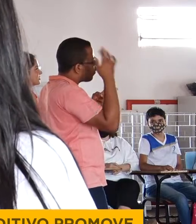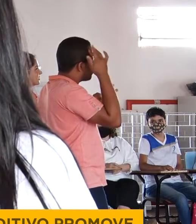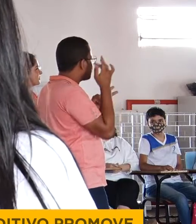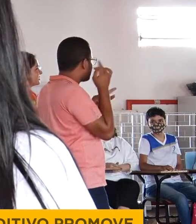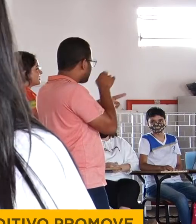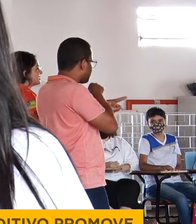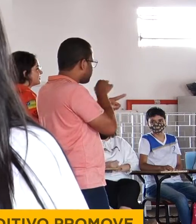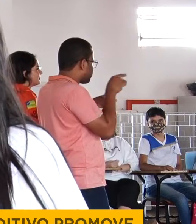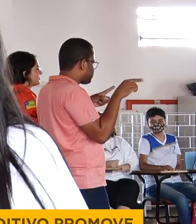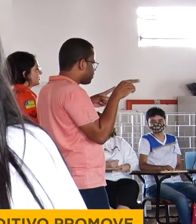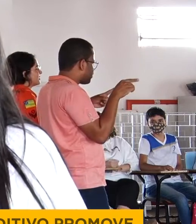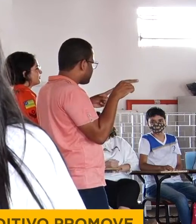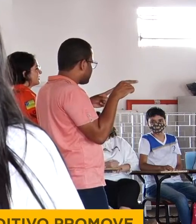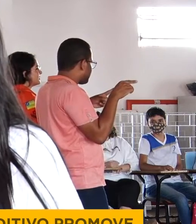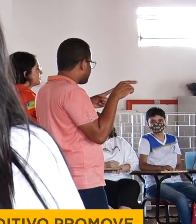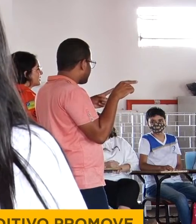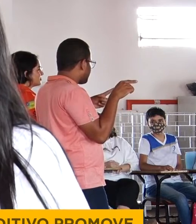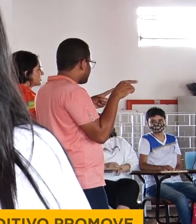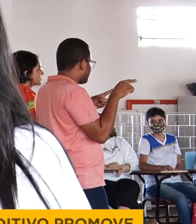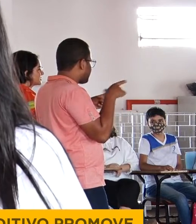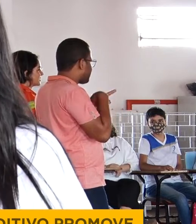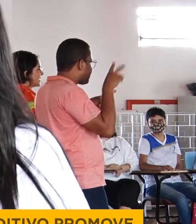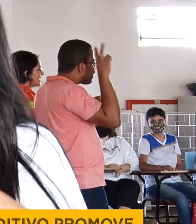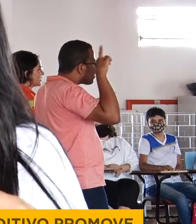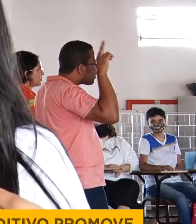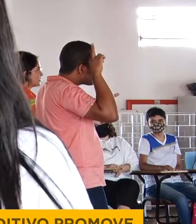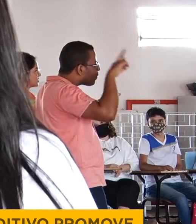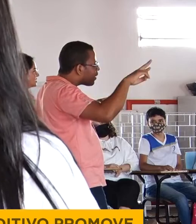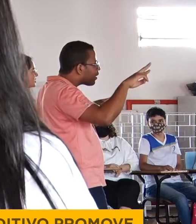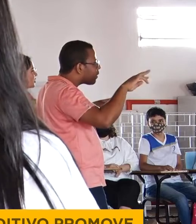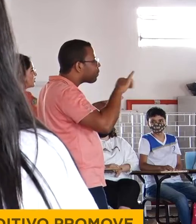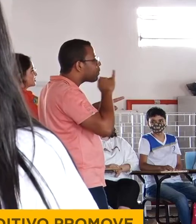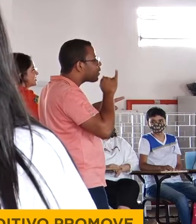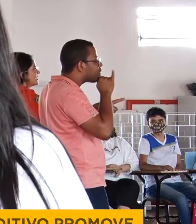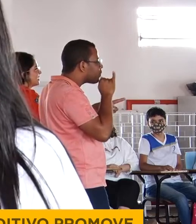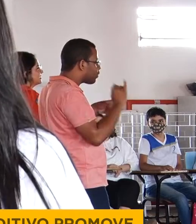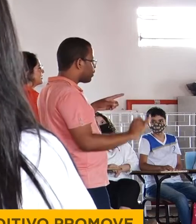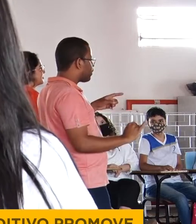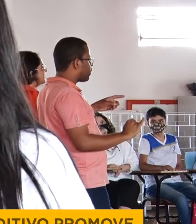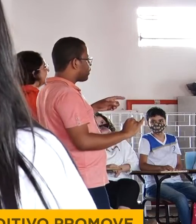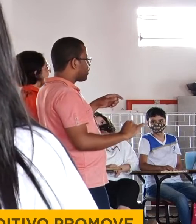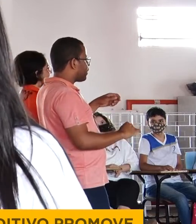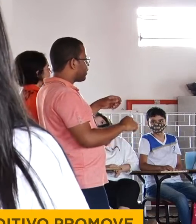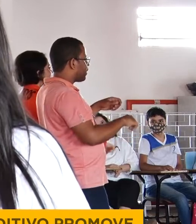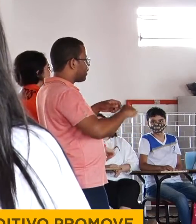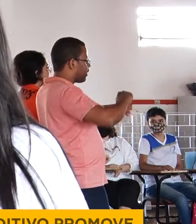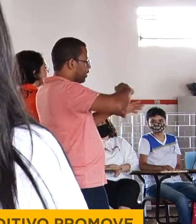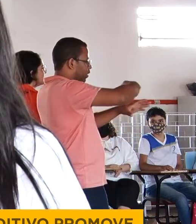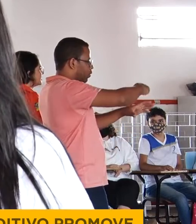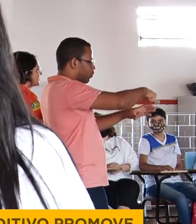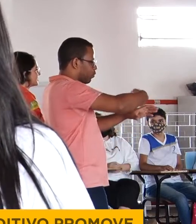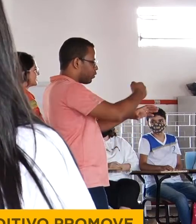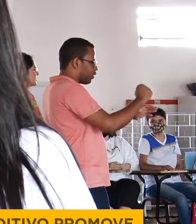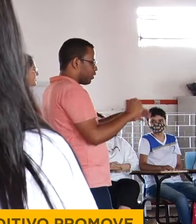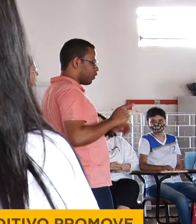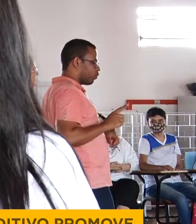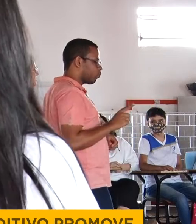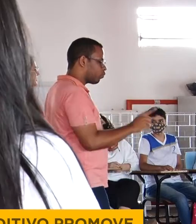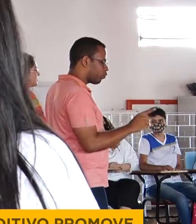proposta né a Libras ela é passa a ser lei agora né obrigatoriedade que as pessoas entendam a importância da libra